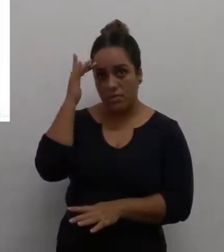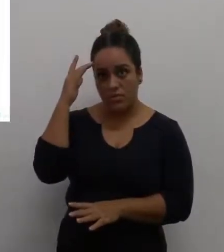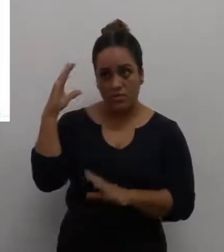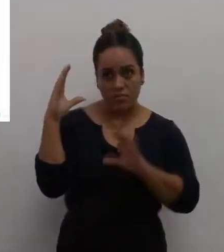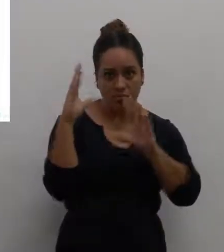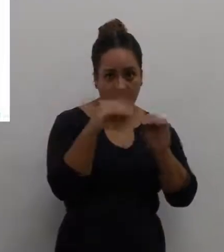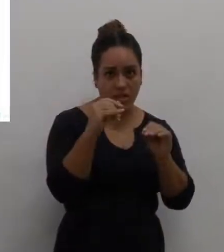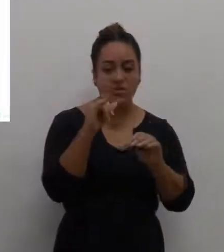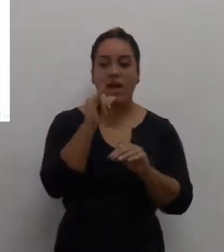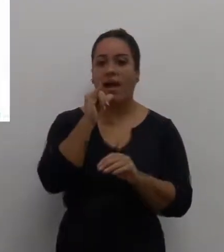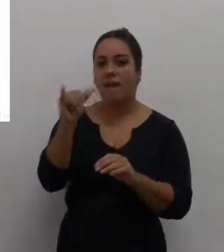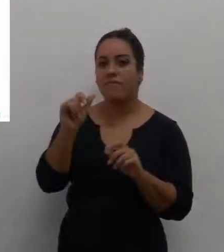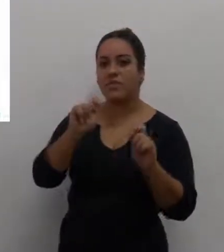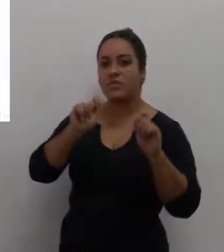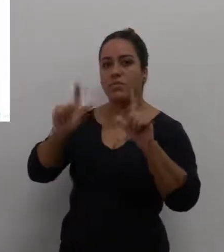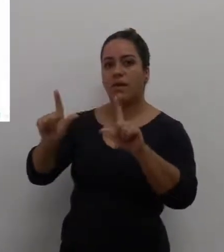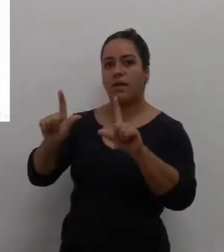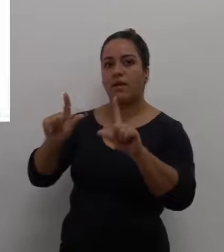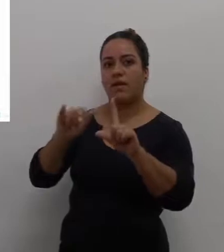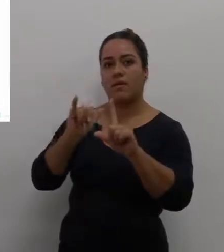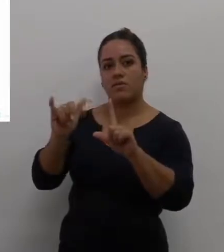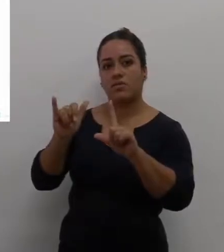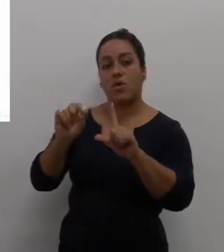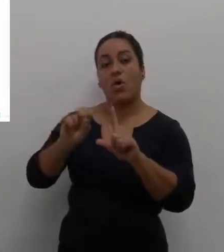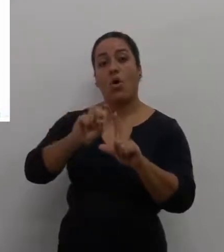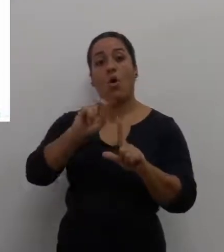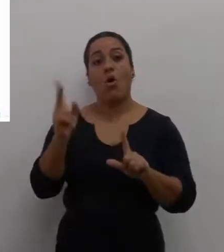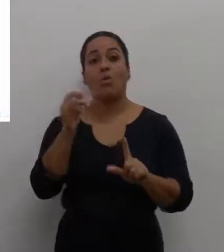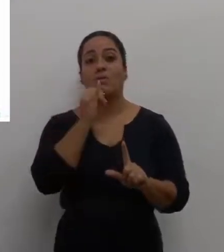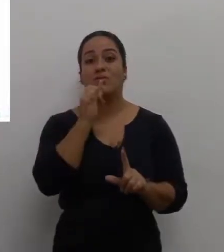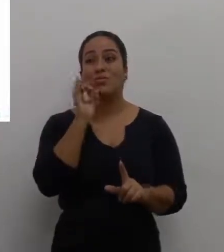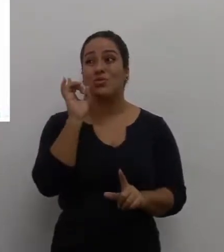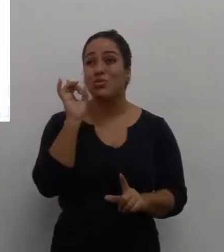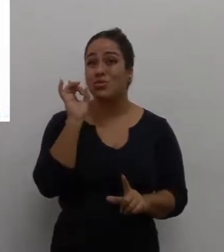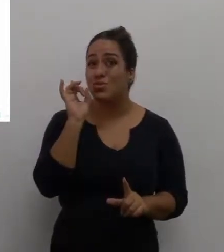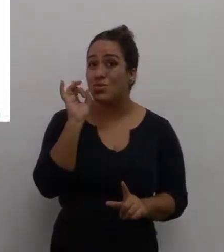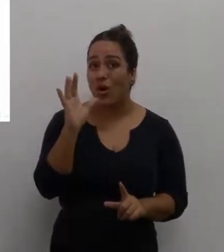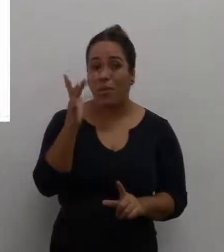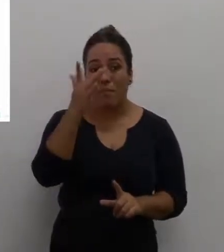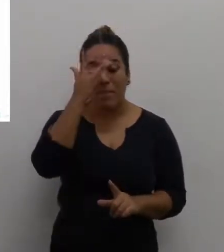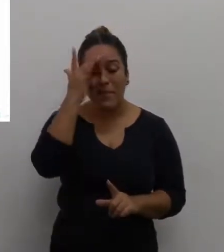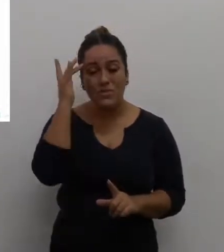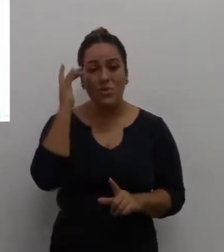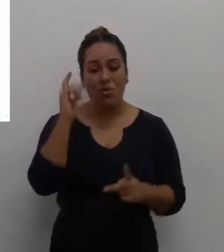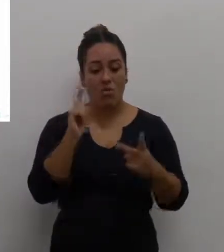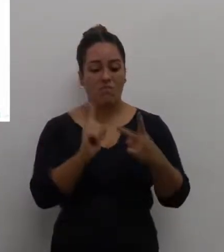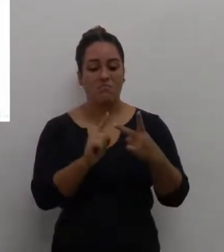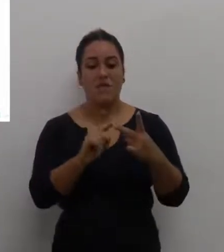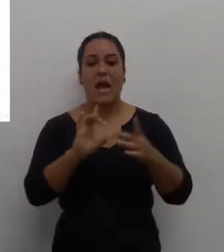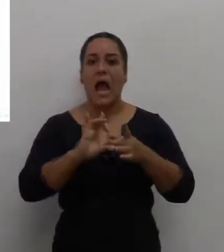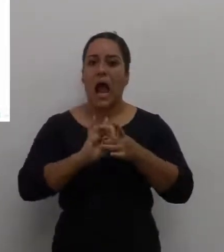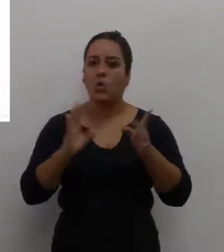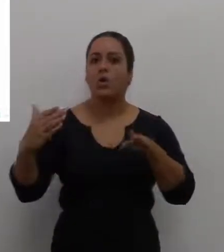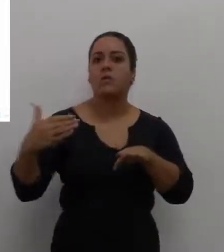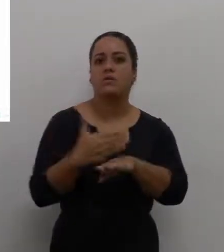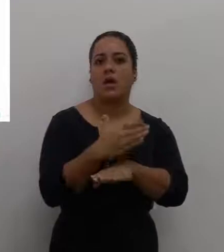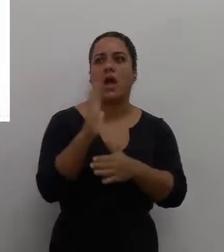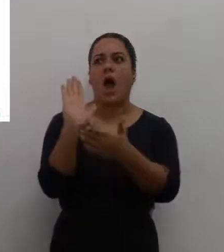essa planilha. Tá? Ou simplesmente eu posso restringir realmente o acesso para algumas